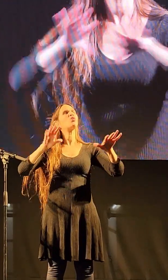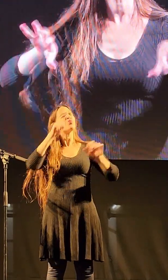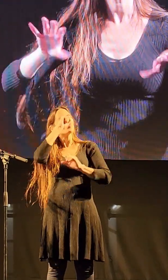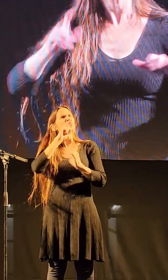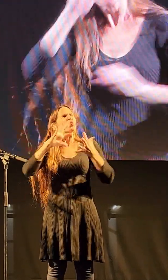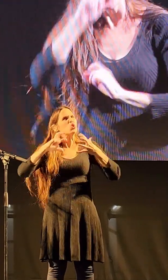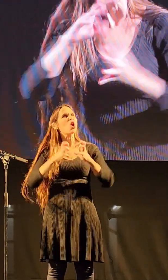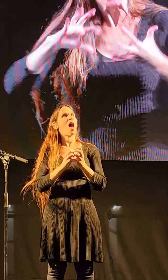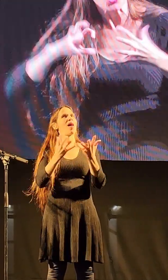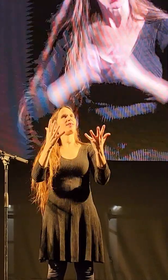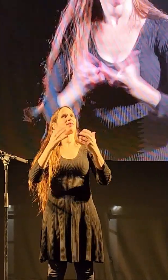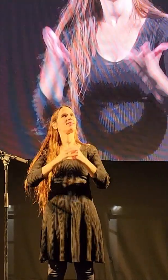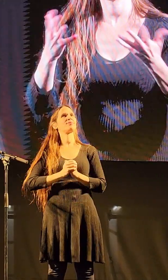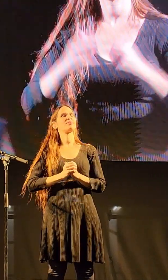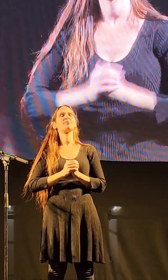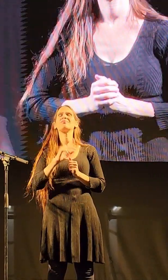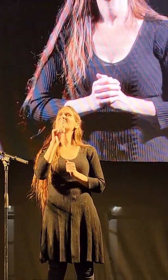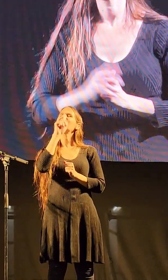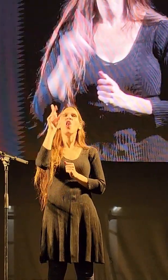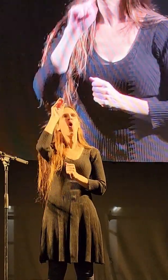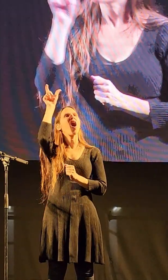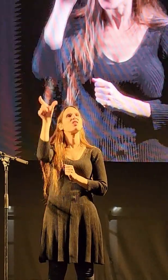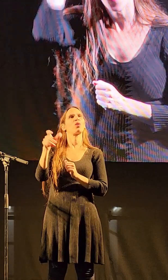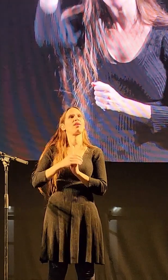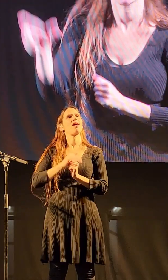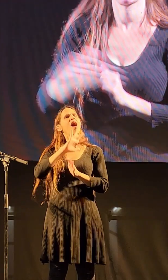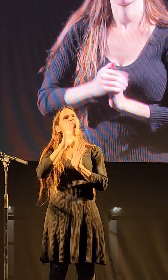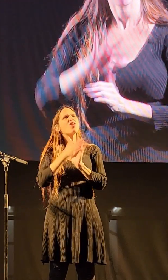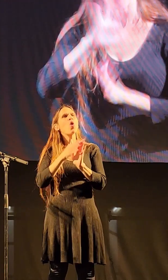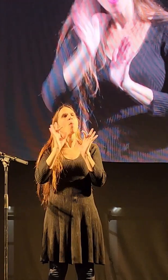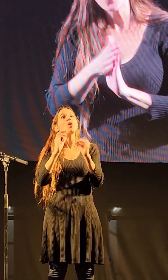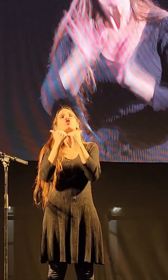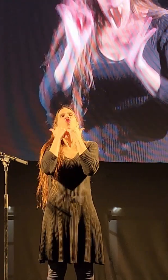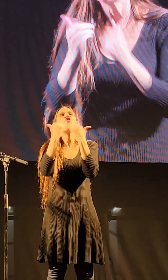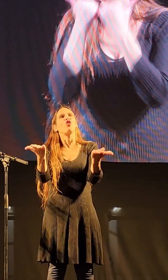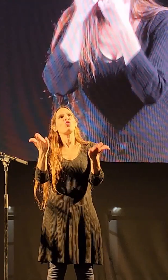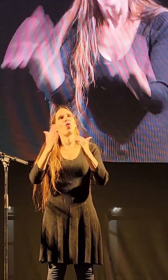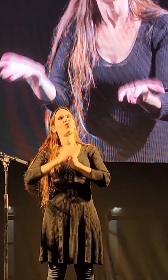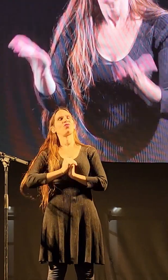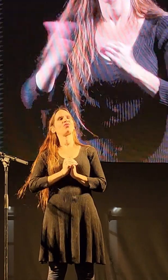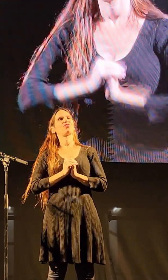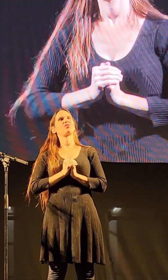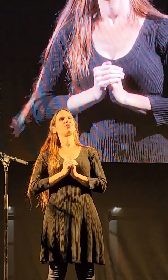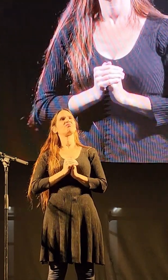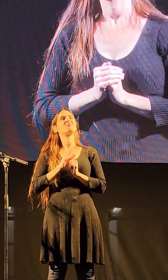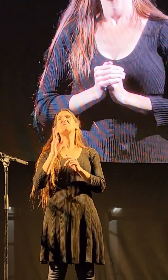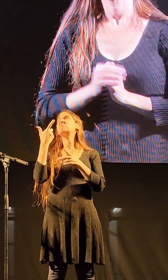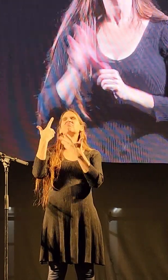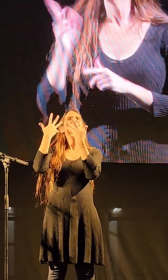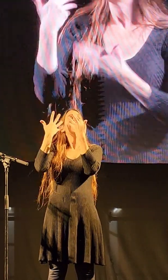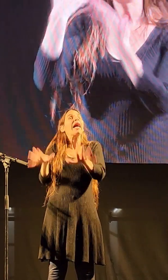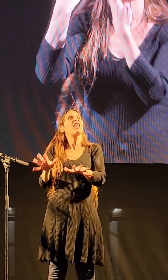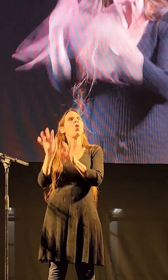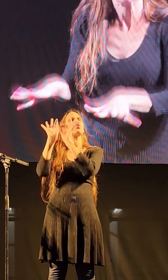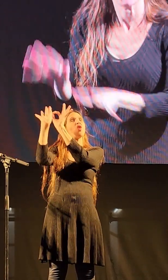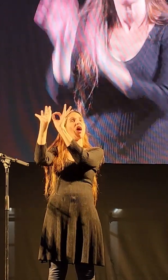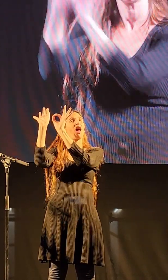מושחת. לא אדוני, הכל ממש לא טוב. בחדלונכם